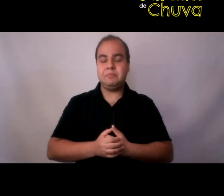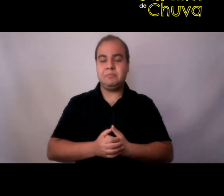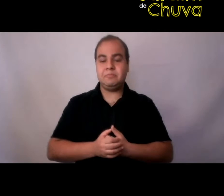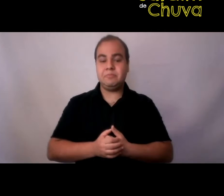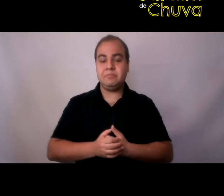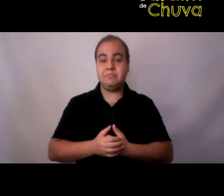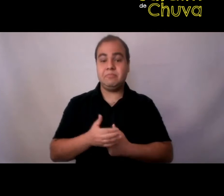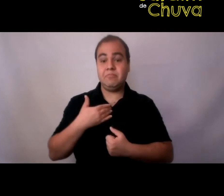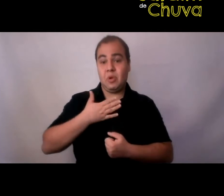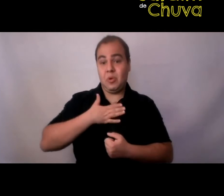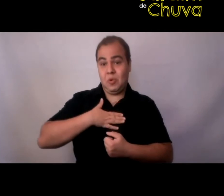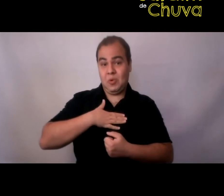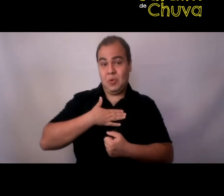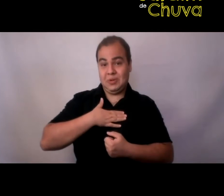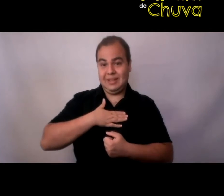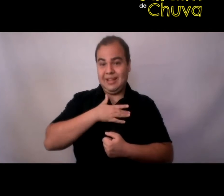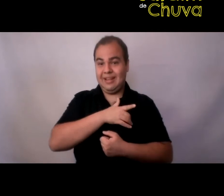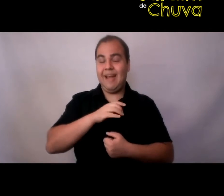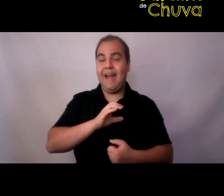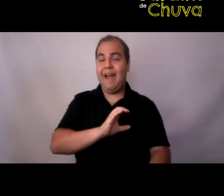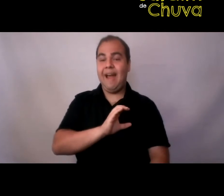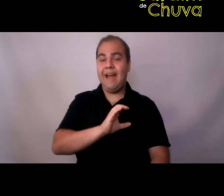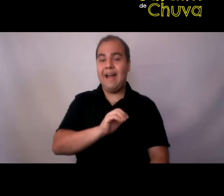gostei desse aqui, ó. A Cássia